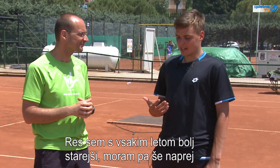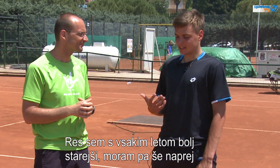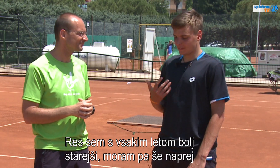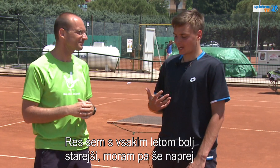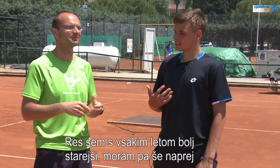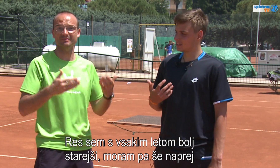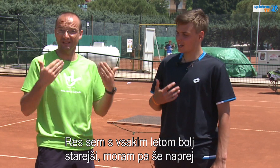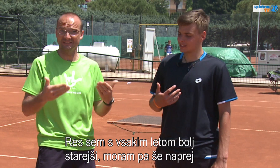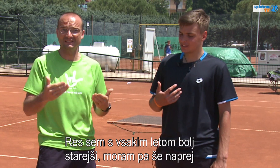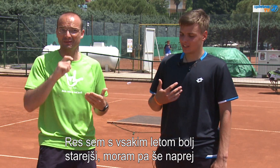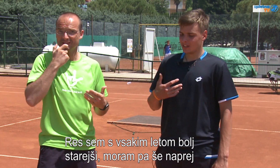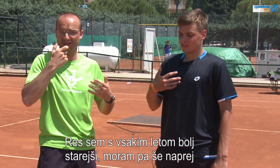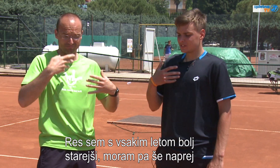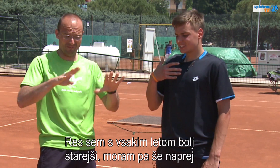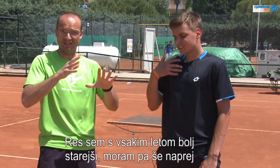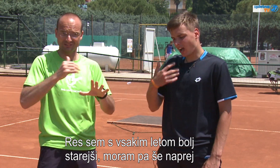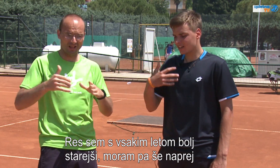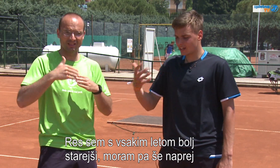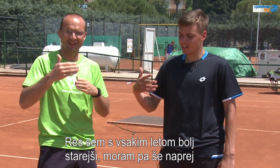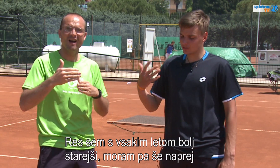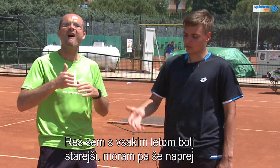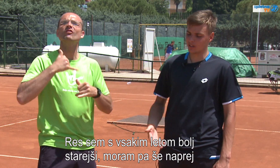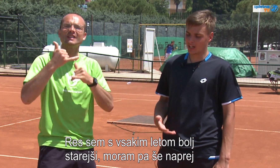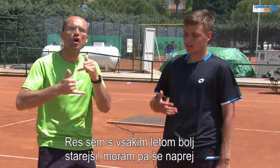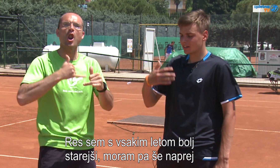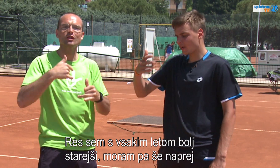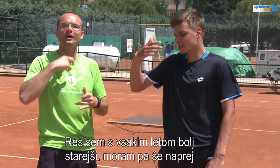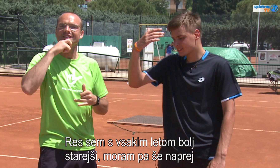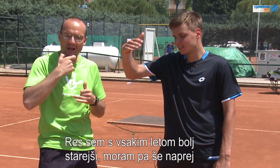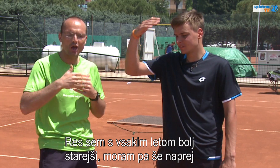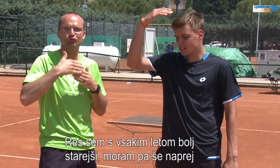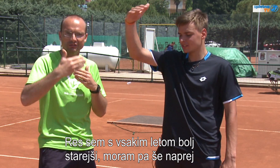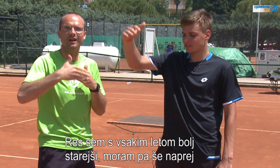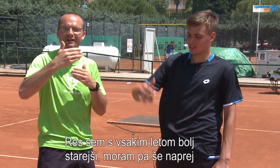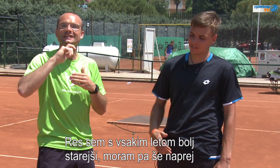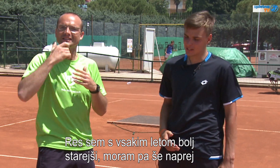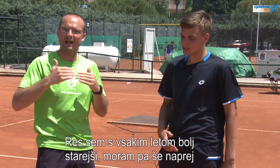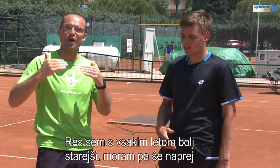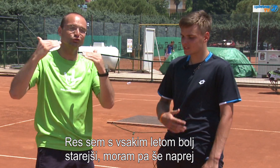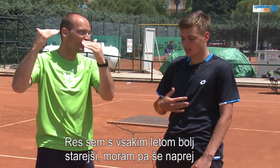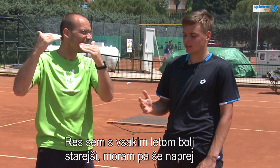Stajate v nas res. Vsak leto je 20, 22, vsak